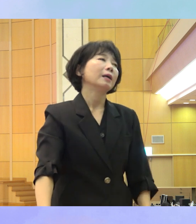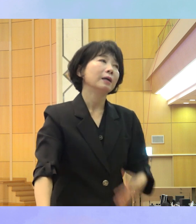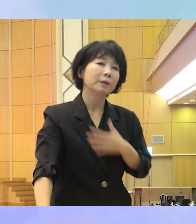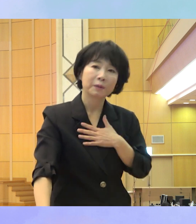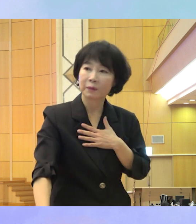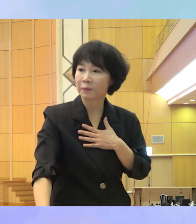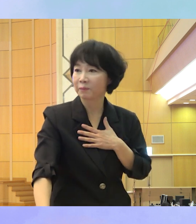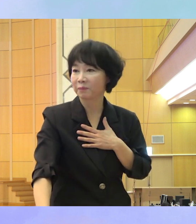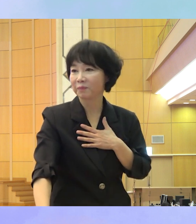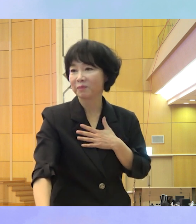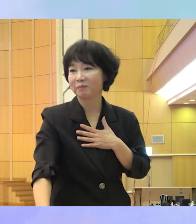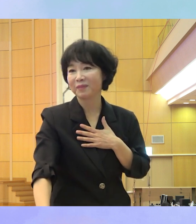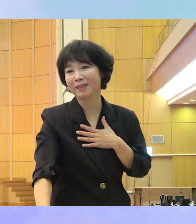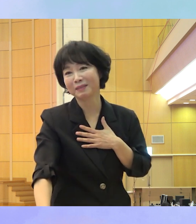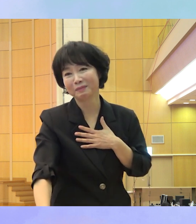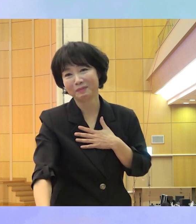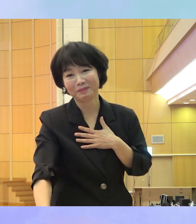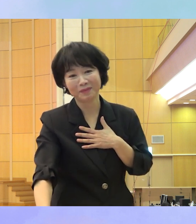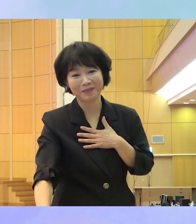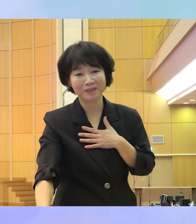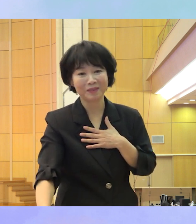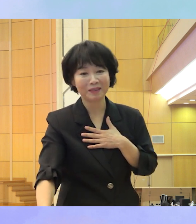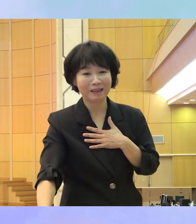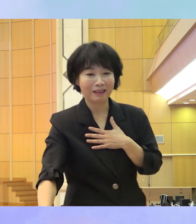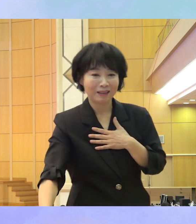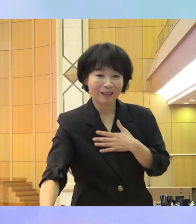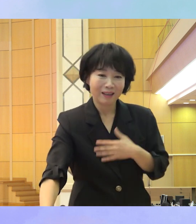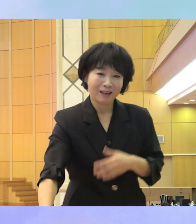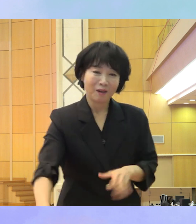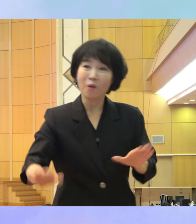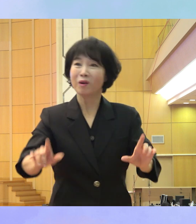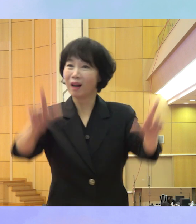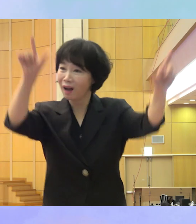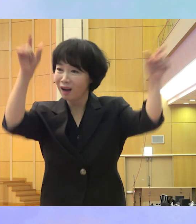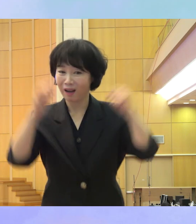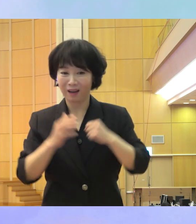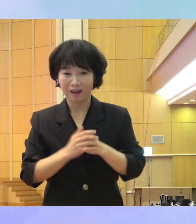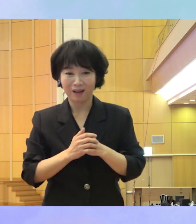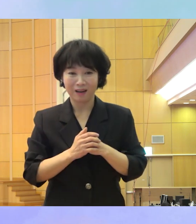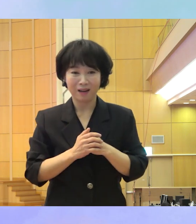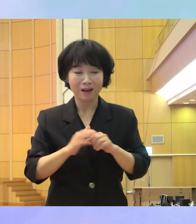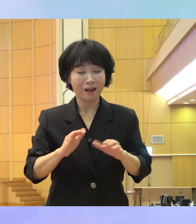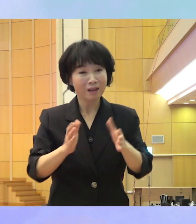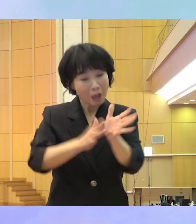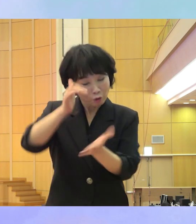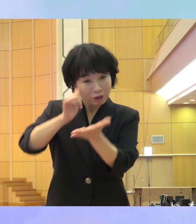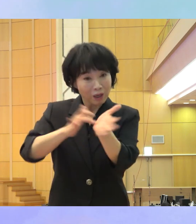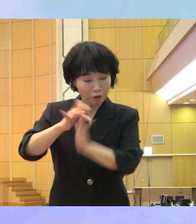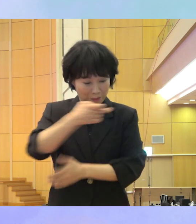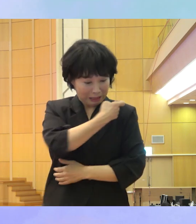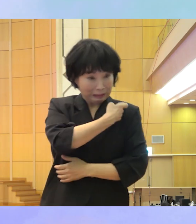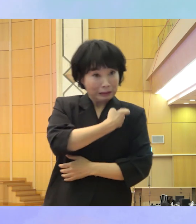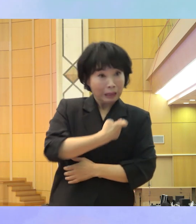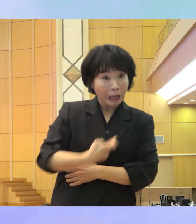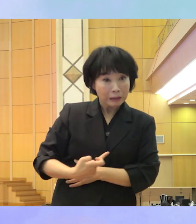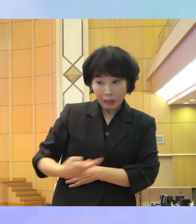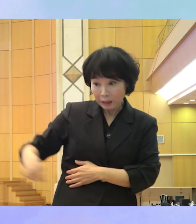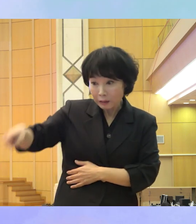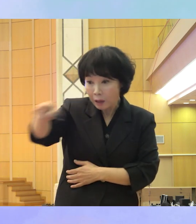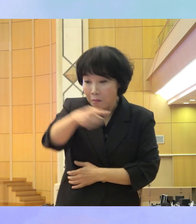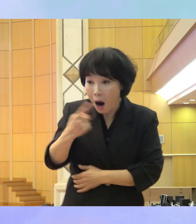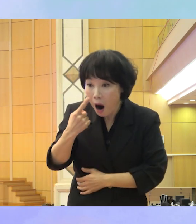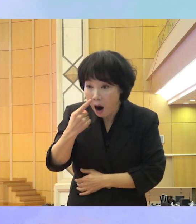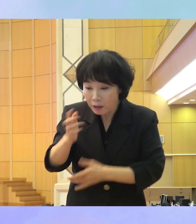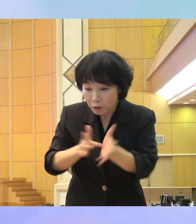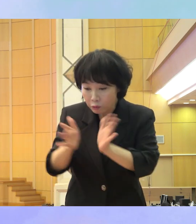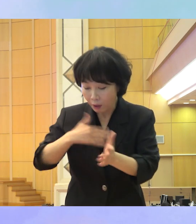말하면 목사님 격이란 말이에요. 그 정도 돼도 주님이 누군지도 알지 못하고 주님을 따르고